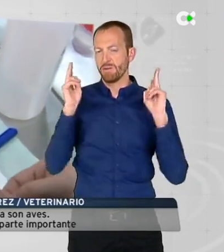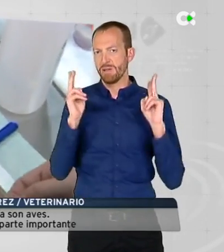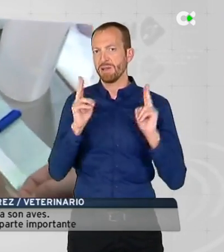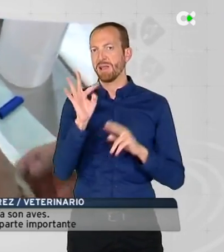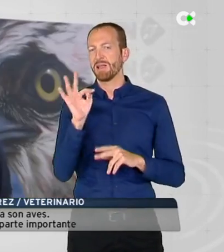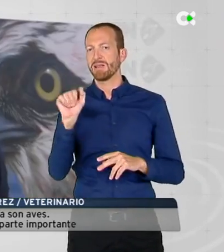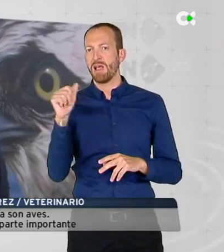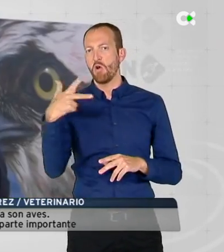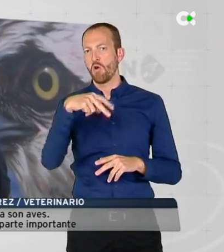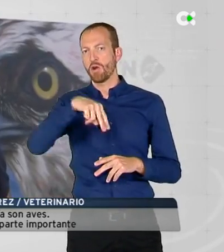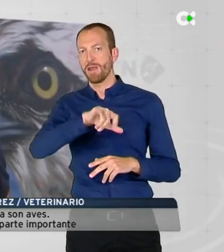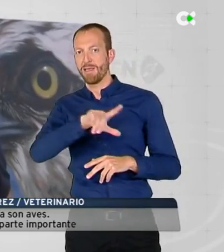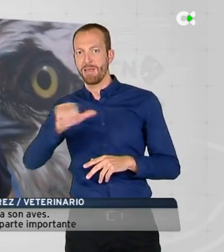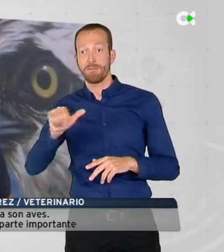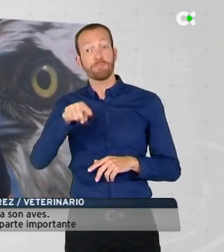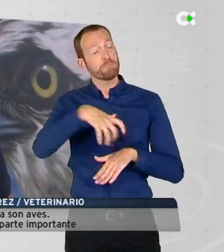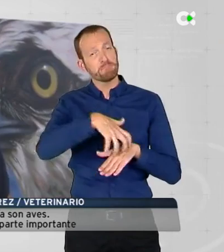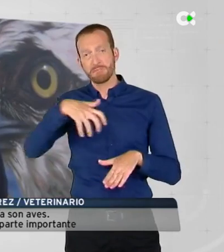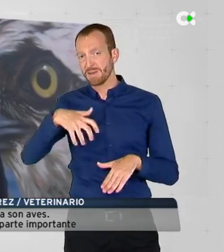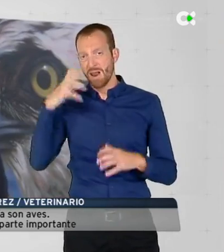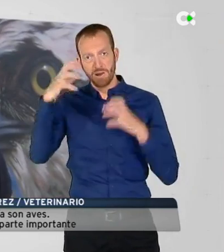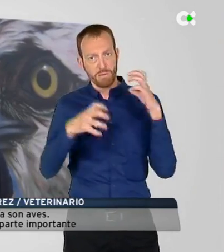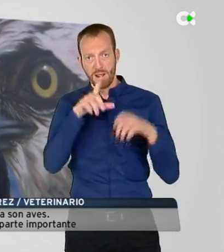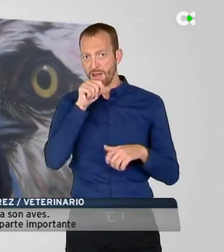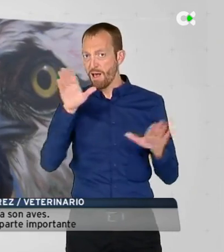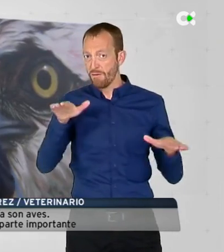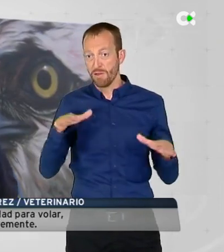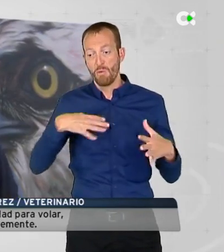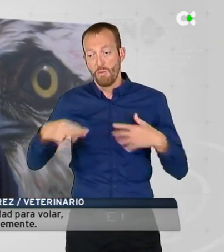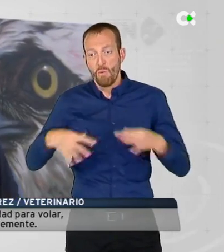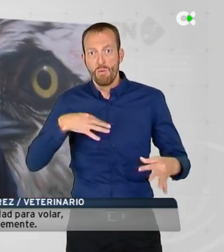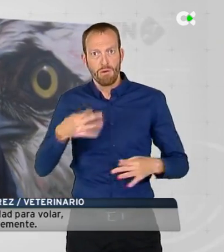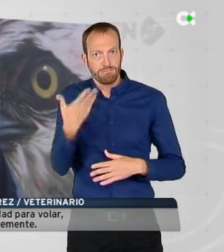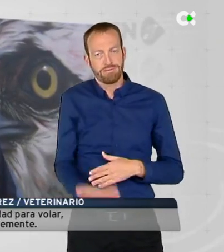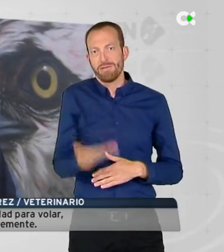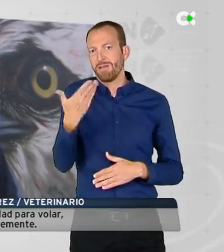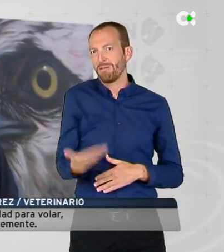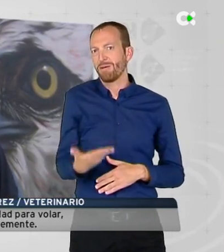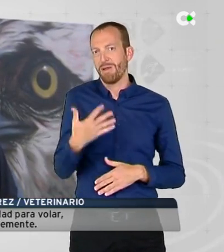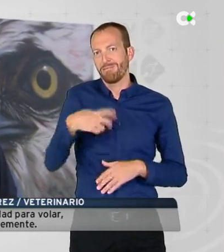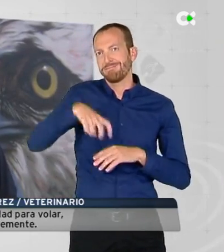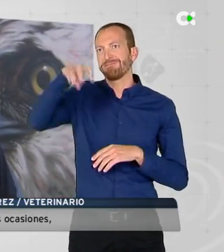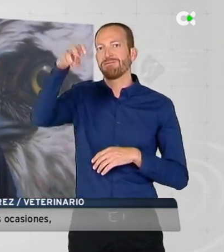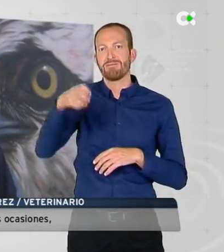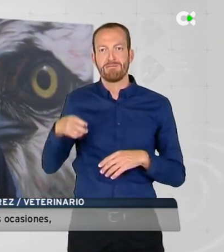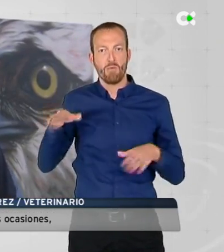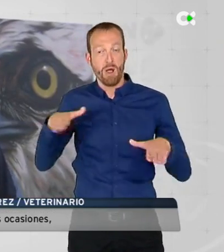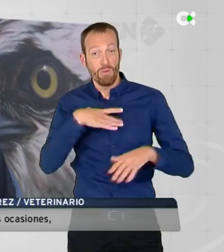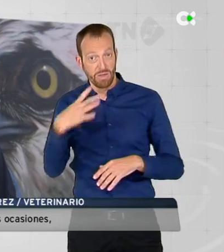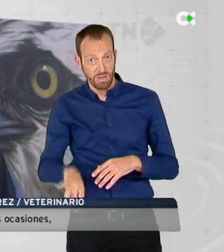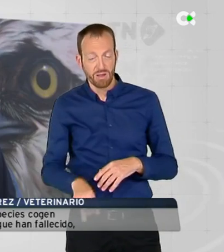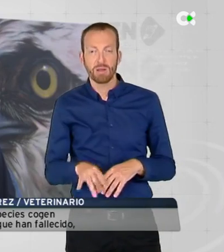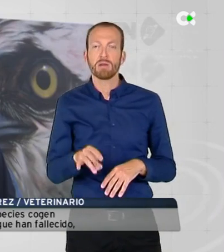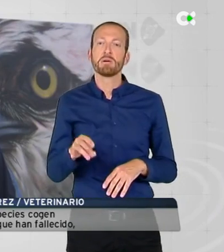mayoría de los pacientes que atendemos aquí son aves. Las plumas son parte importantísima de su capacidad para volar, evidentemente. Entonces, en algunas